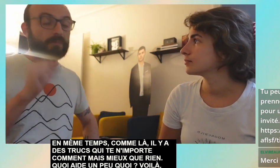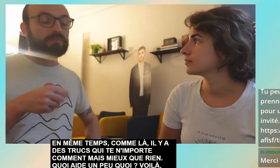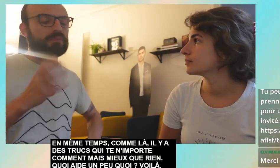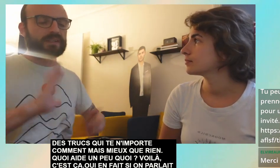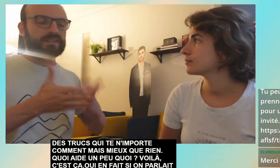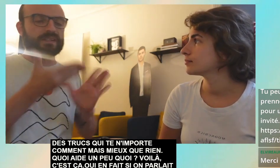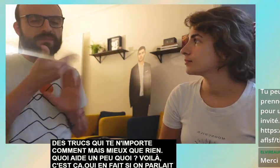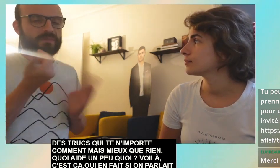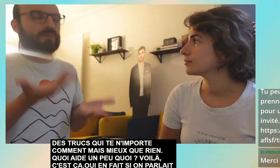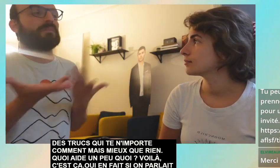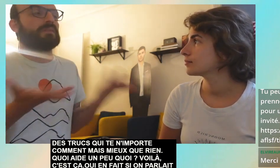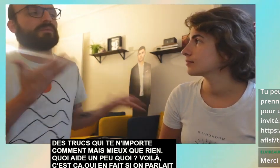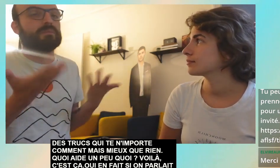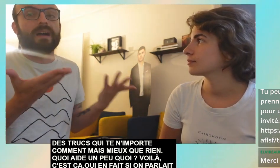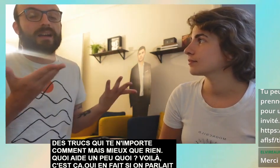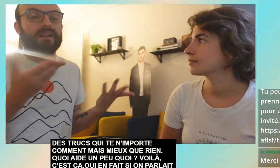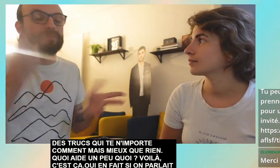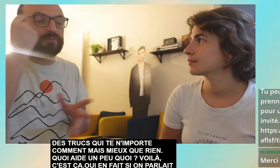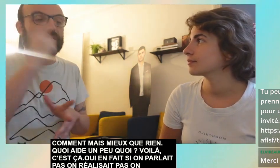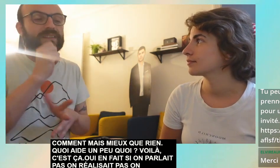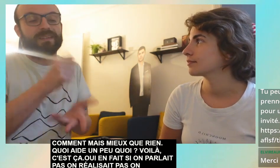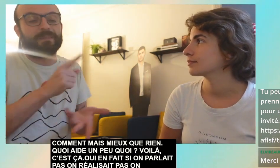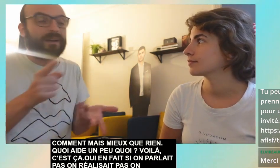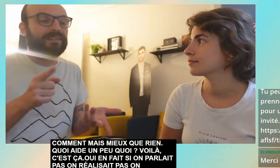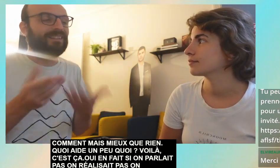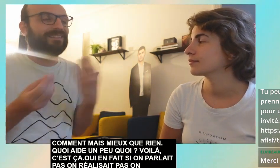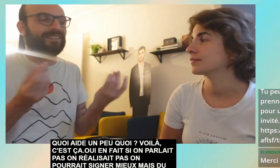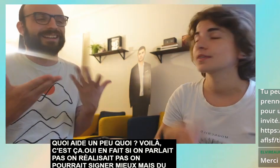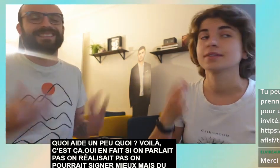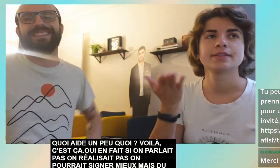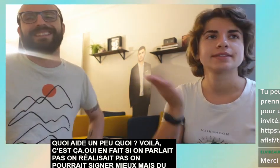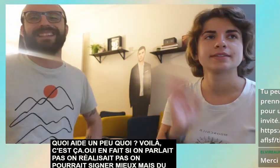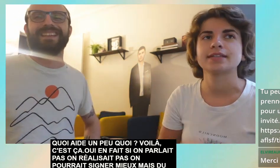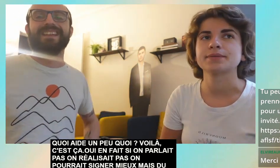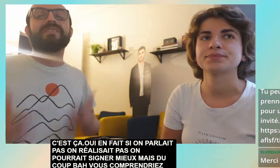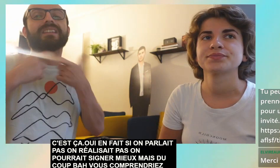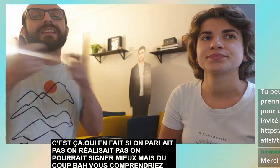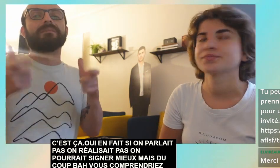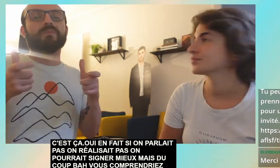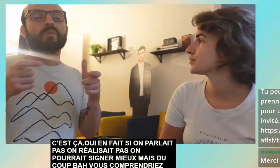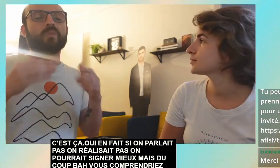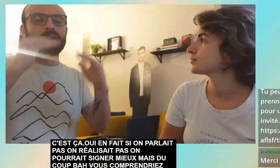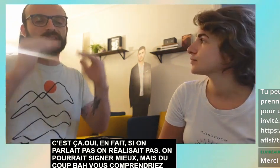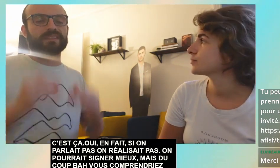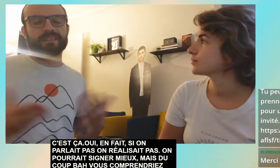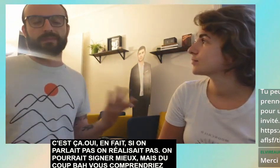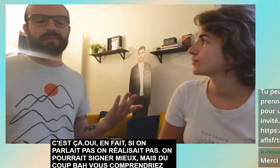on pourrait signer mieux, mais du coup, bah, vous comprendriez pas. Ça C'est ça. serait moins accessible.